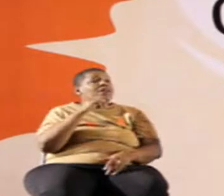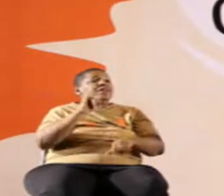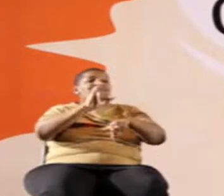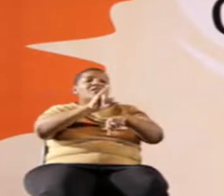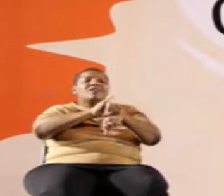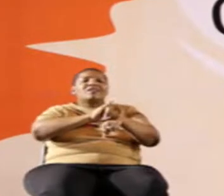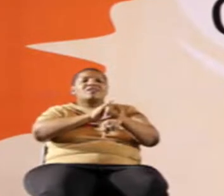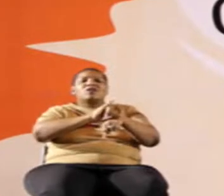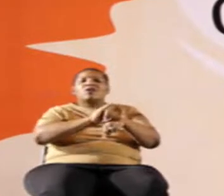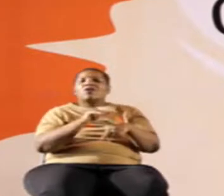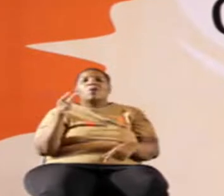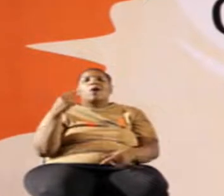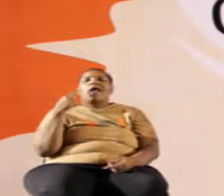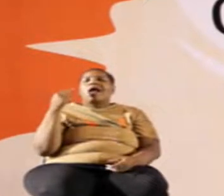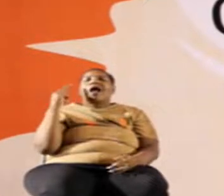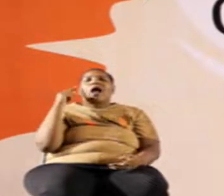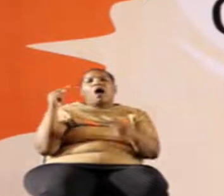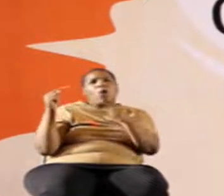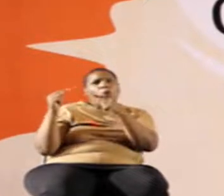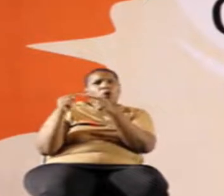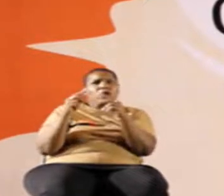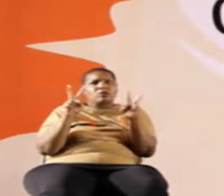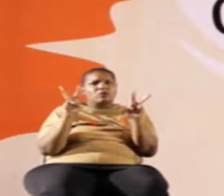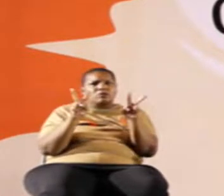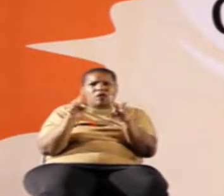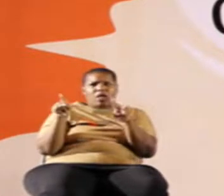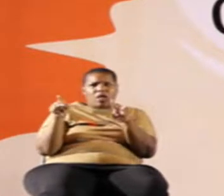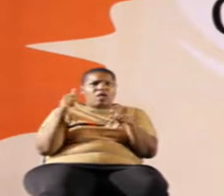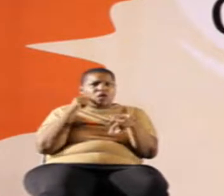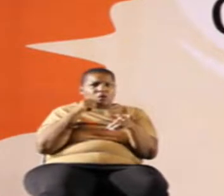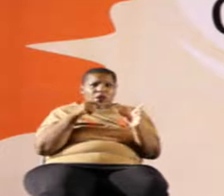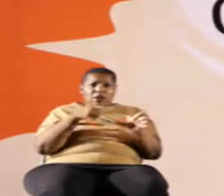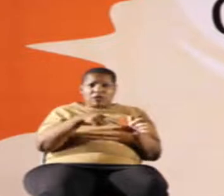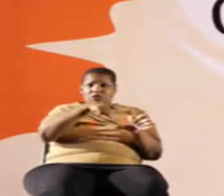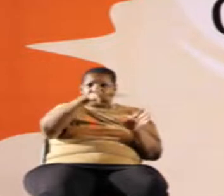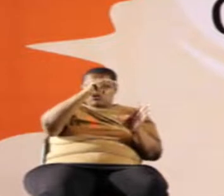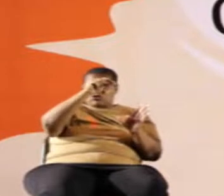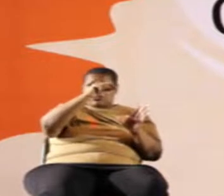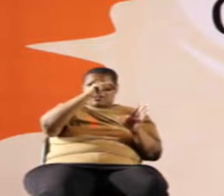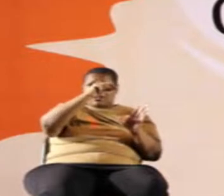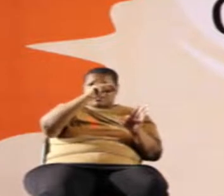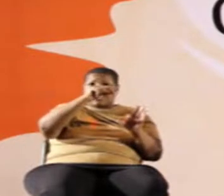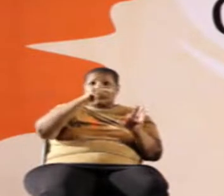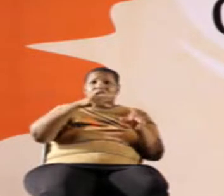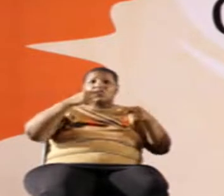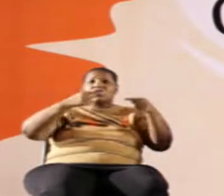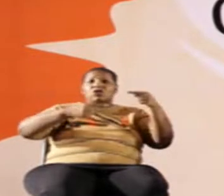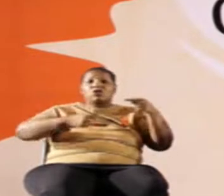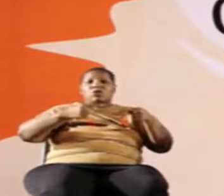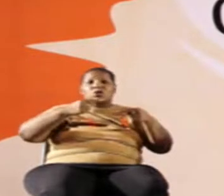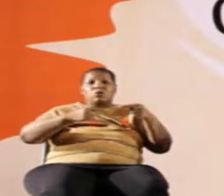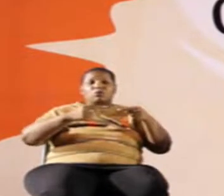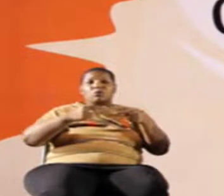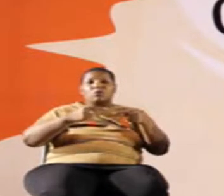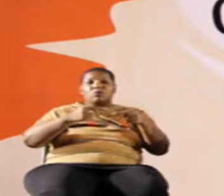Então, não é com a coincidência a gente encontrar a presença de mulheres notórias na esfera pública,